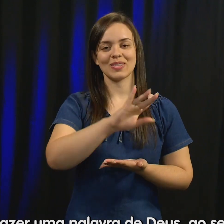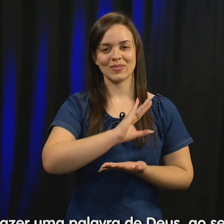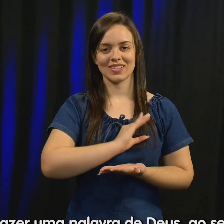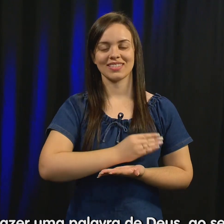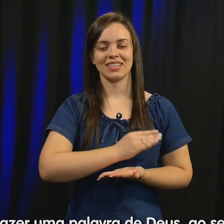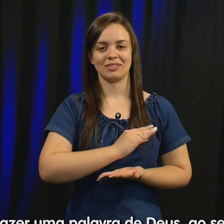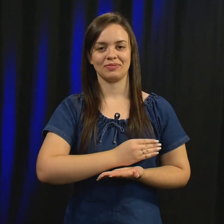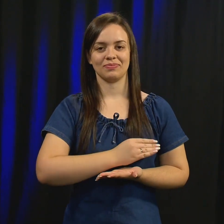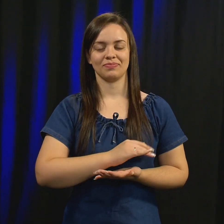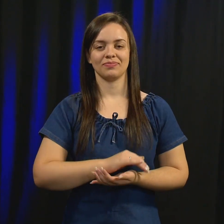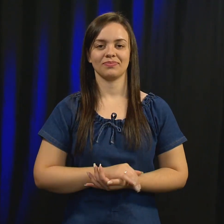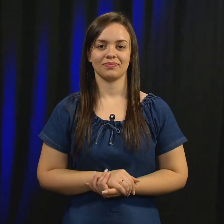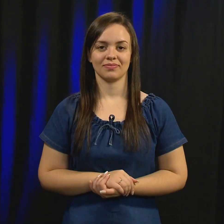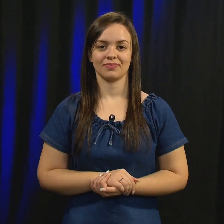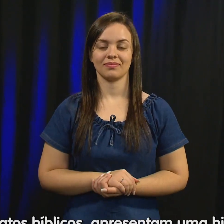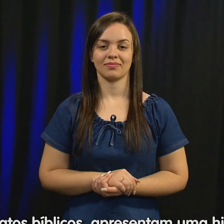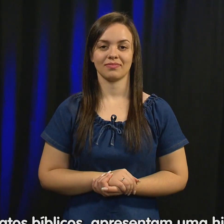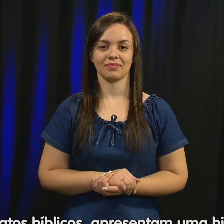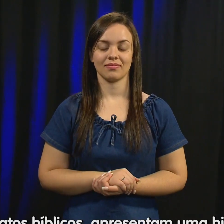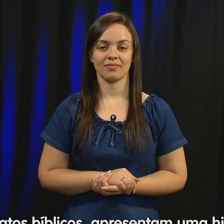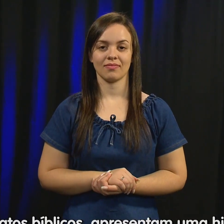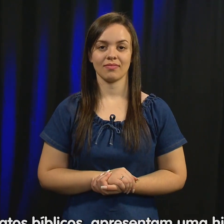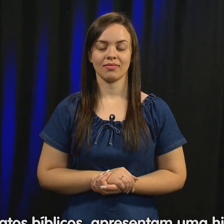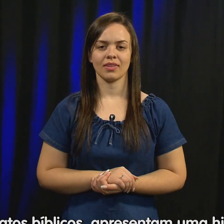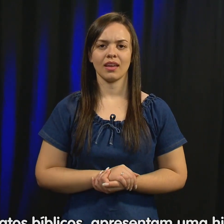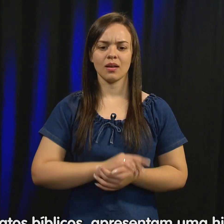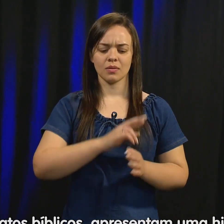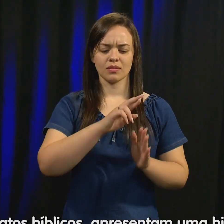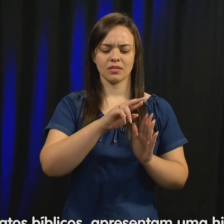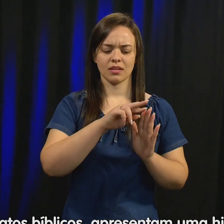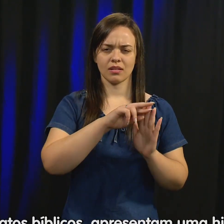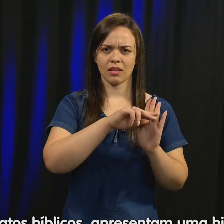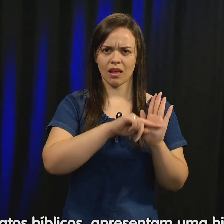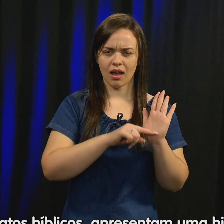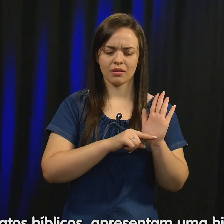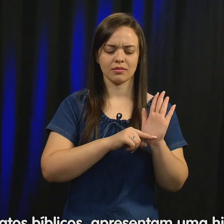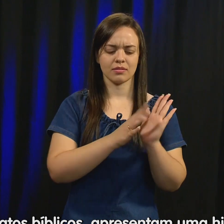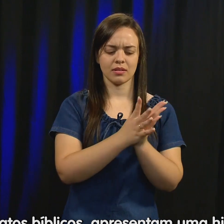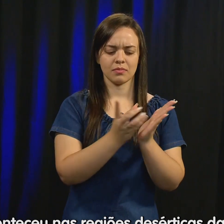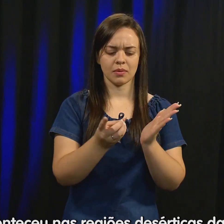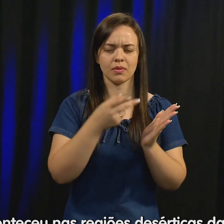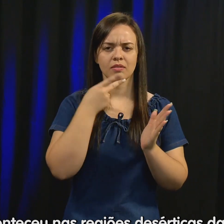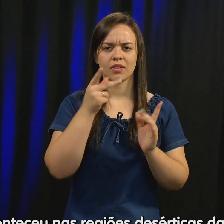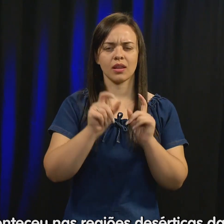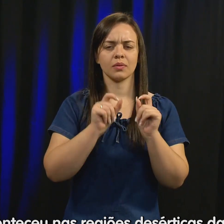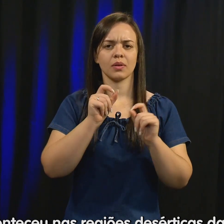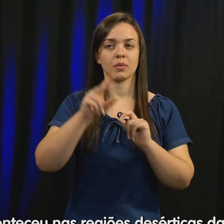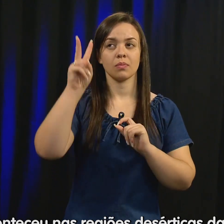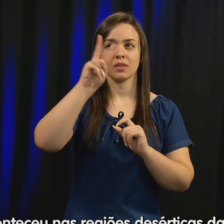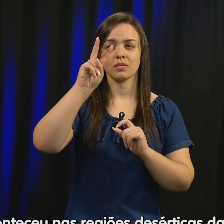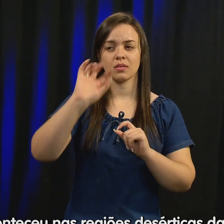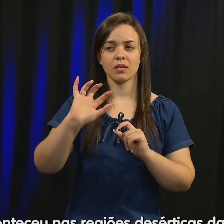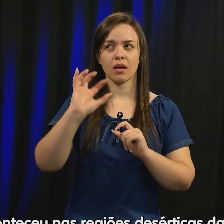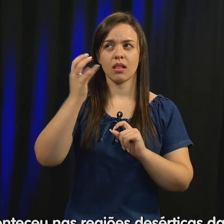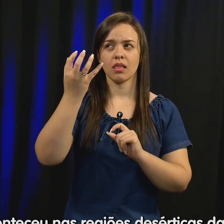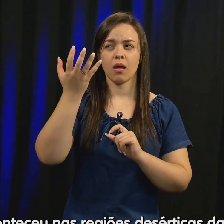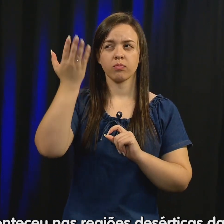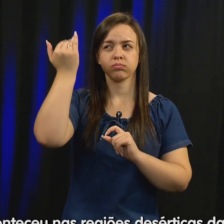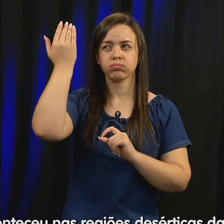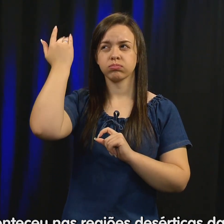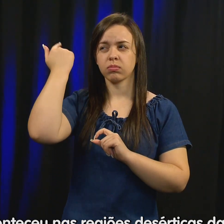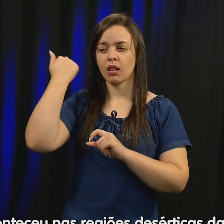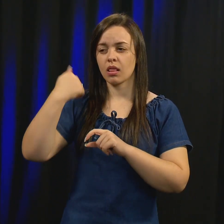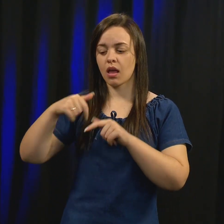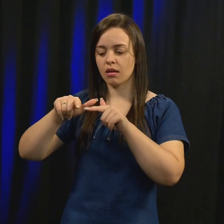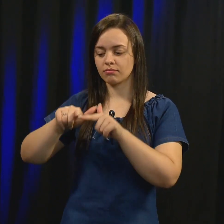ao seu coração. Os relatos bíblicos apresentam uma história que aconteceu nas regiões